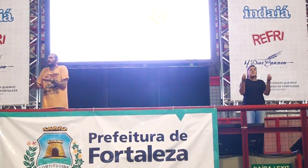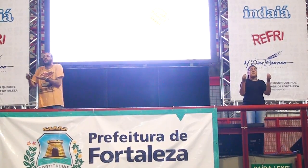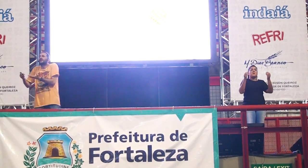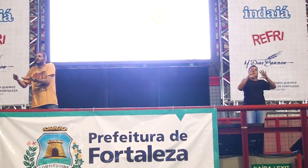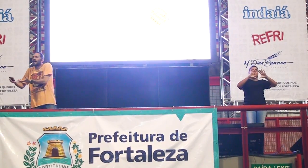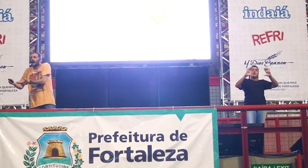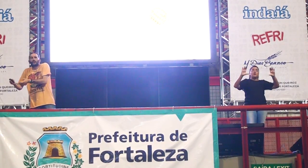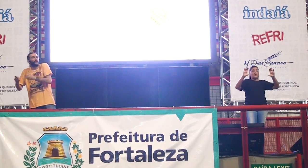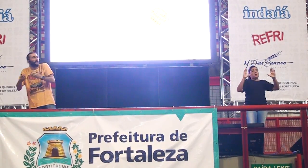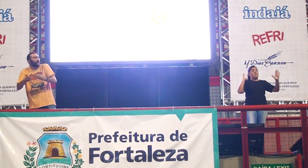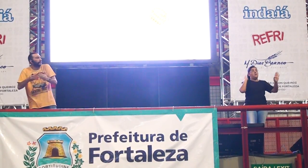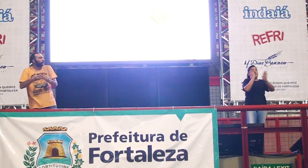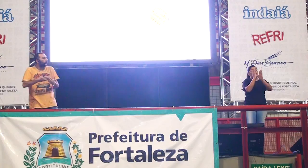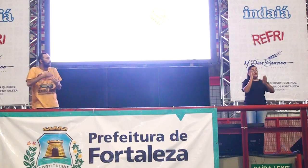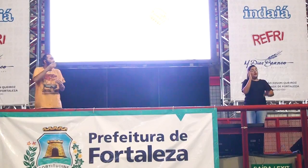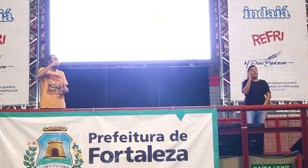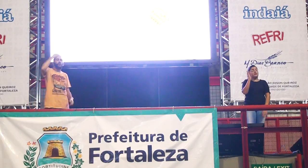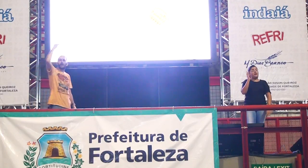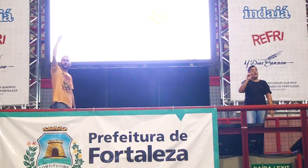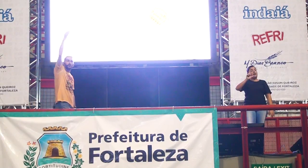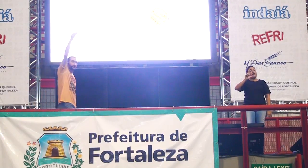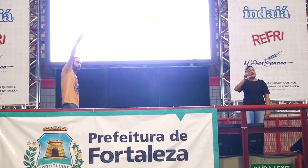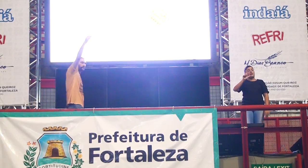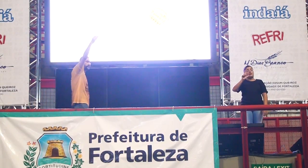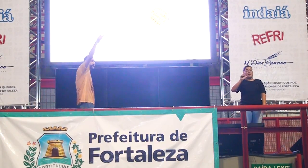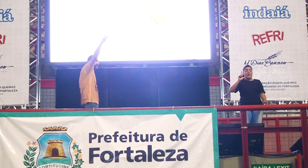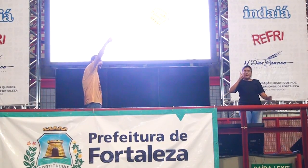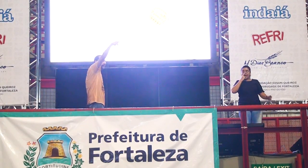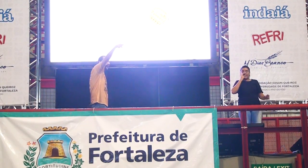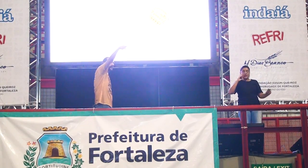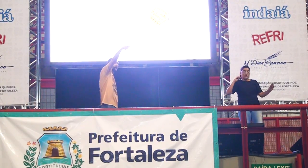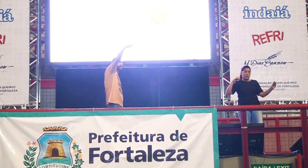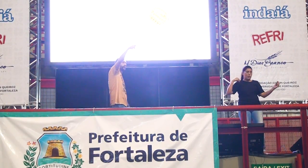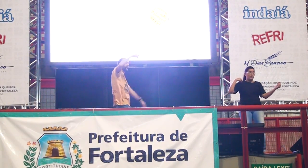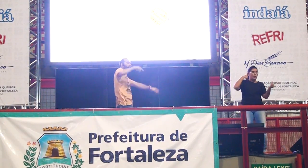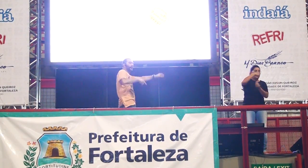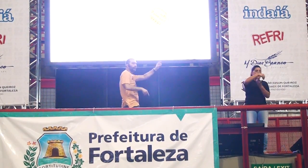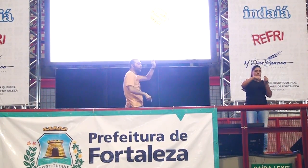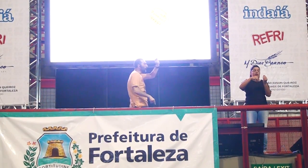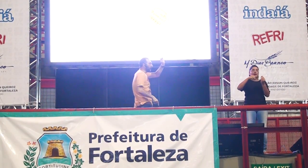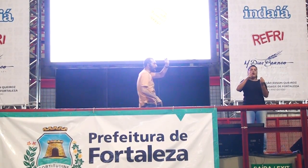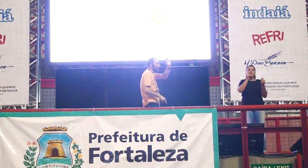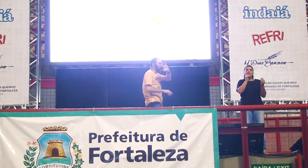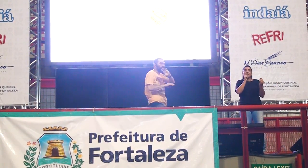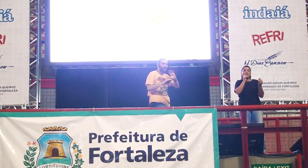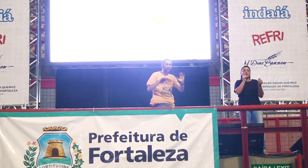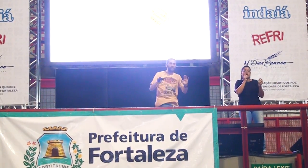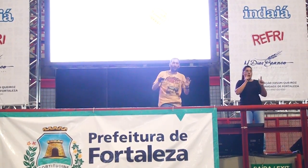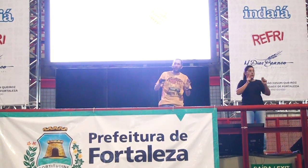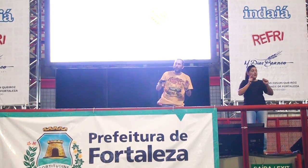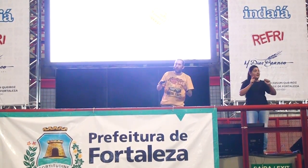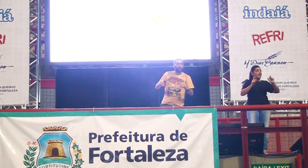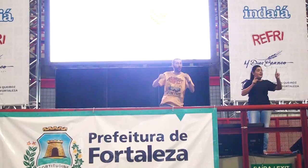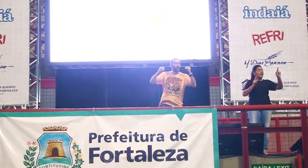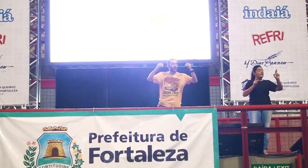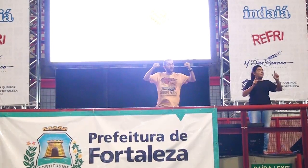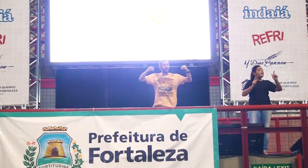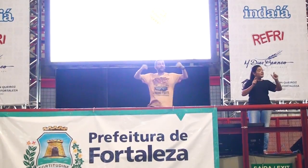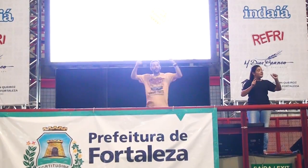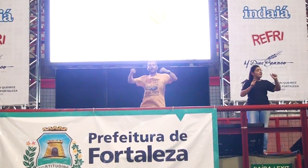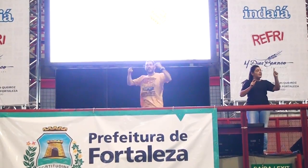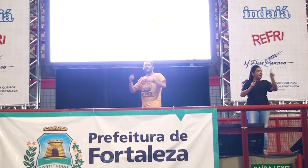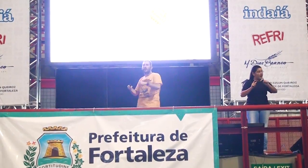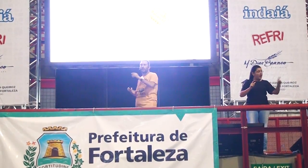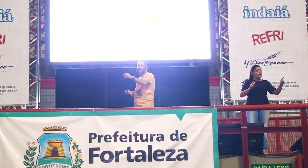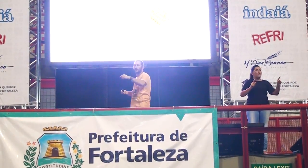de estado físico da água de líquido para o gasoso. Para isso, eu tenho um elemento que é fundamental. Qual é o